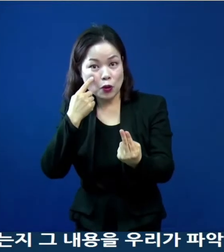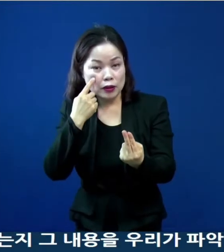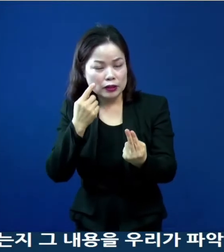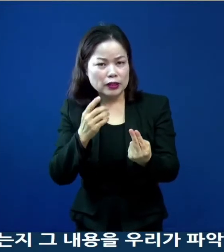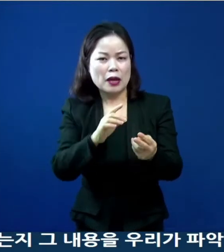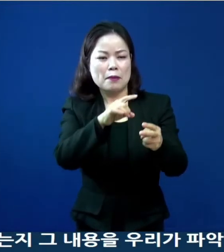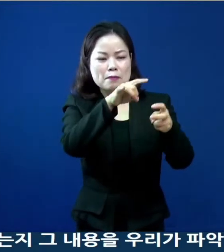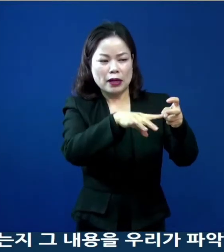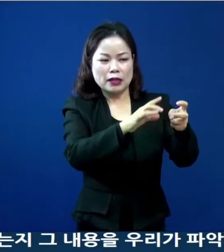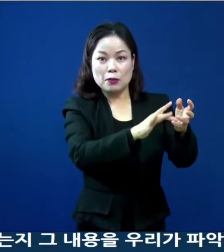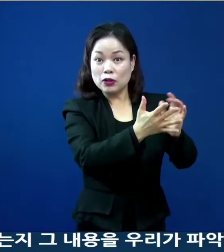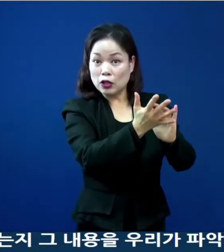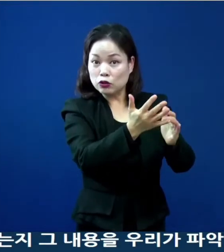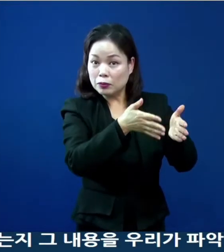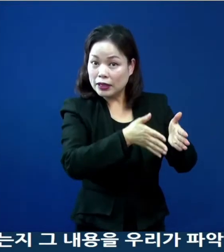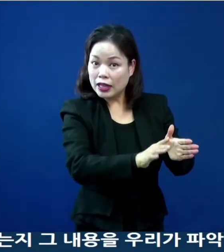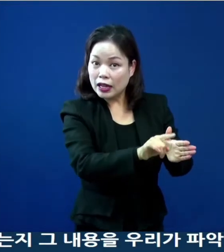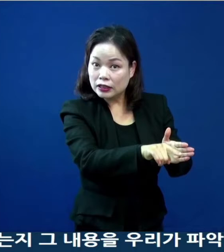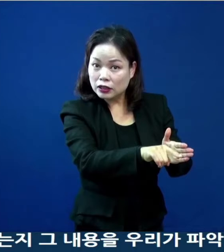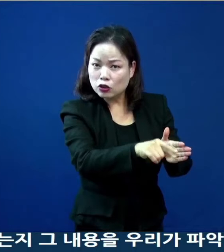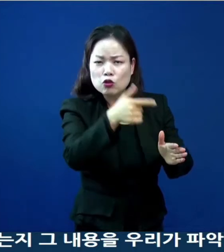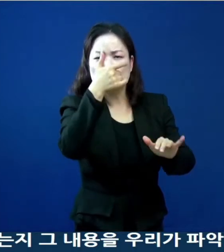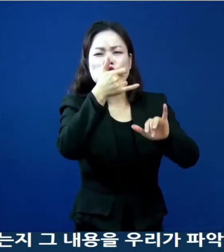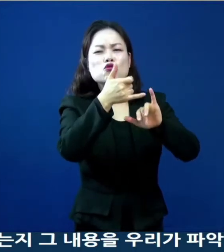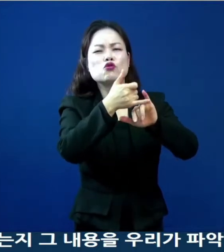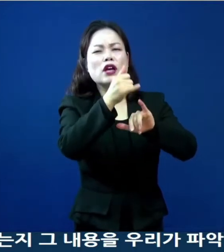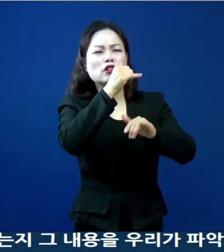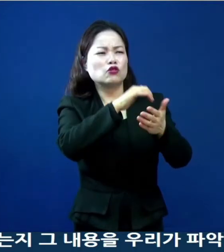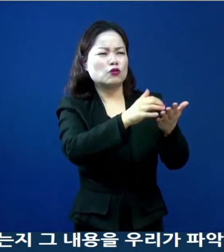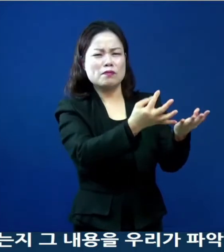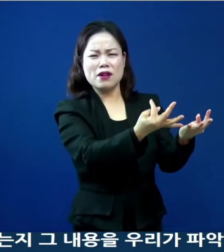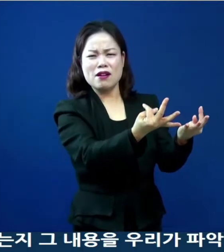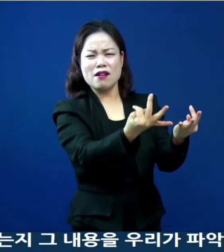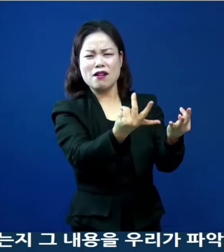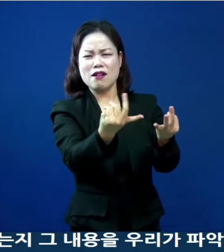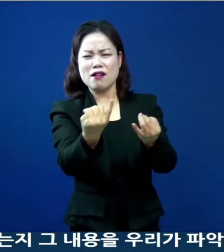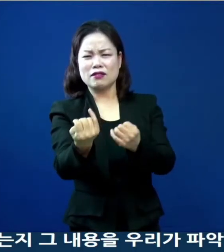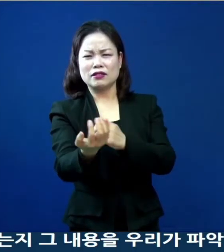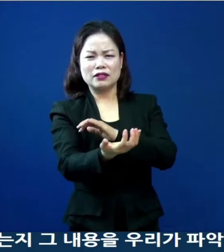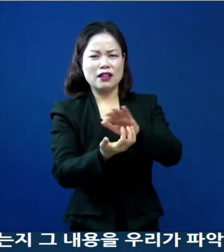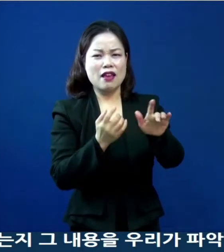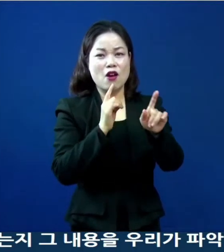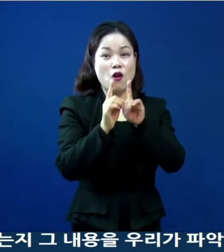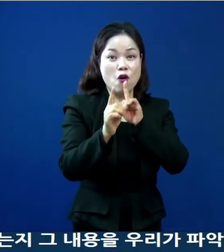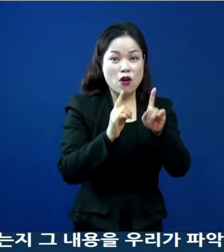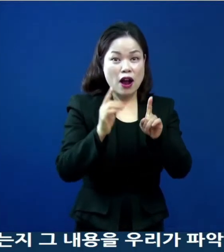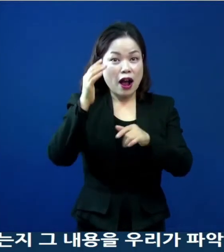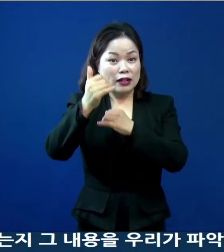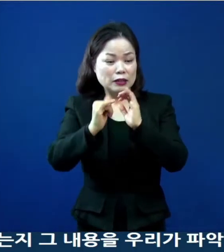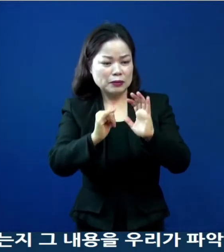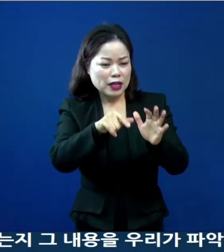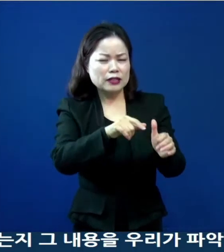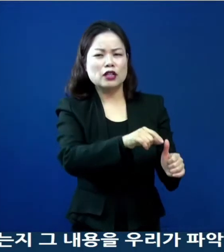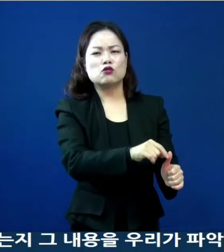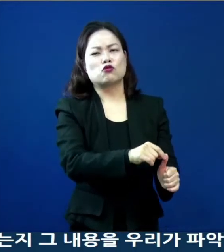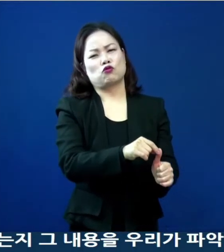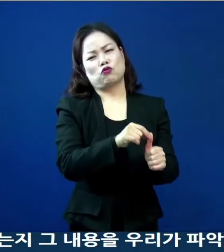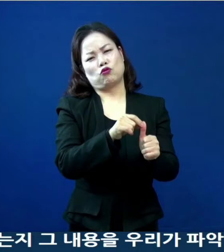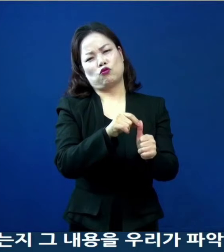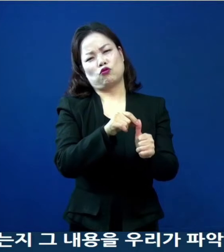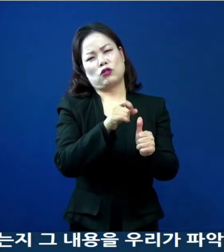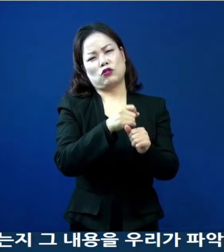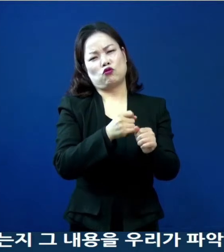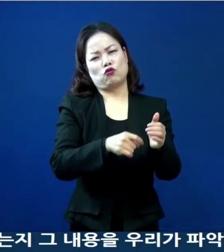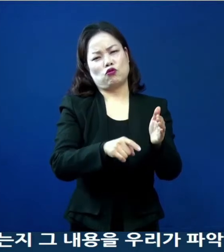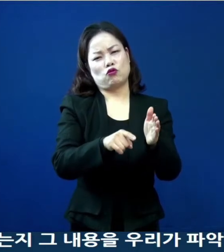이 땅에 태어나신 것을 구약에 있었던 수많은 예언들, 하나님이 세상을 구원하시고 그